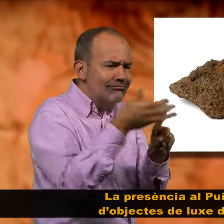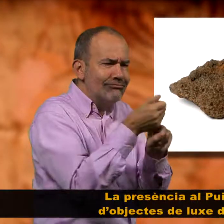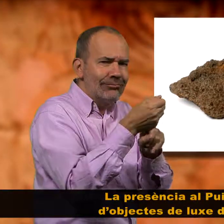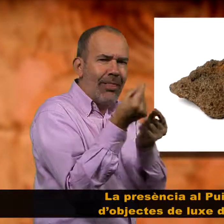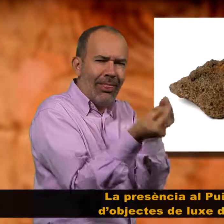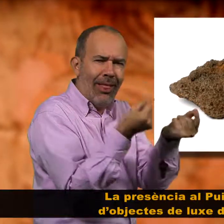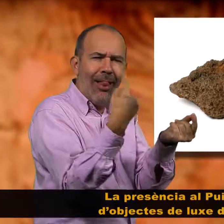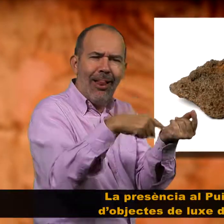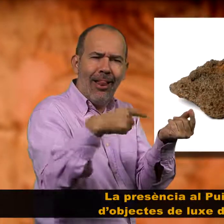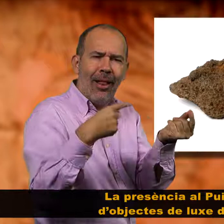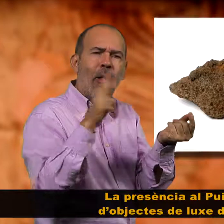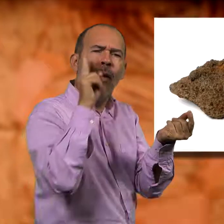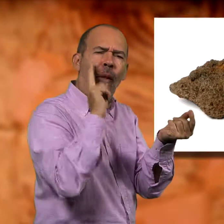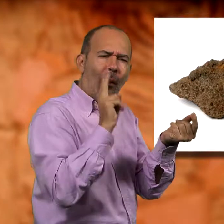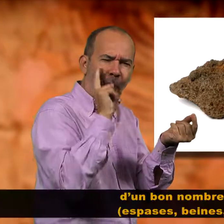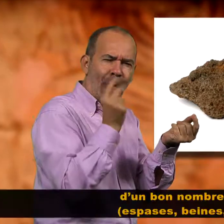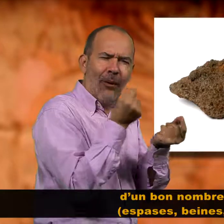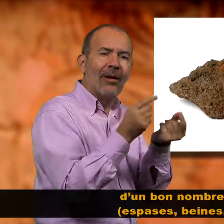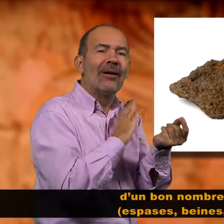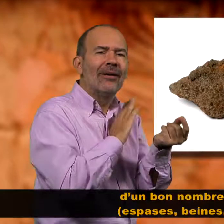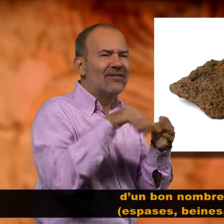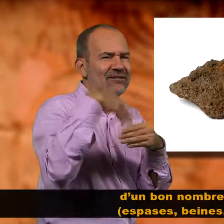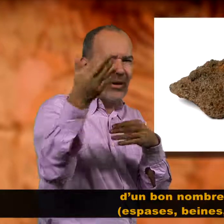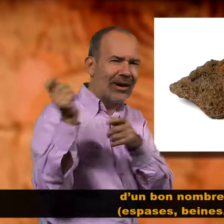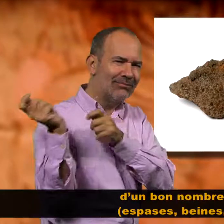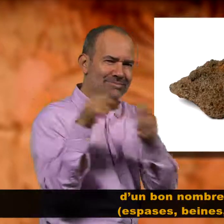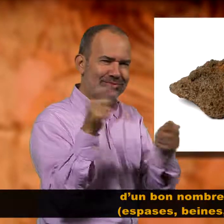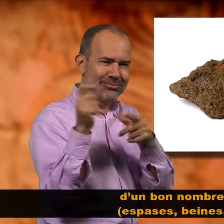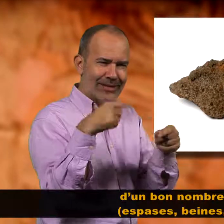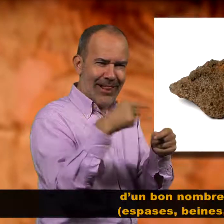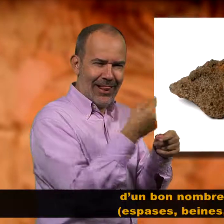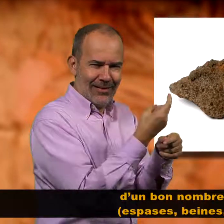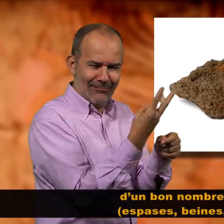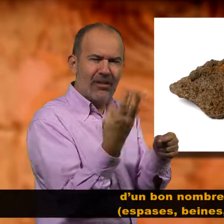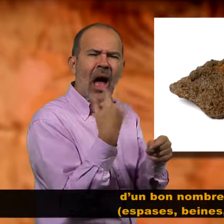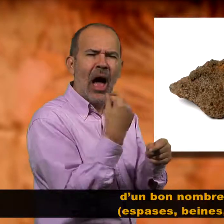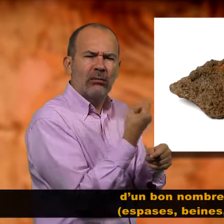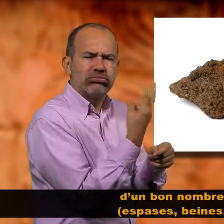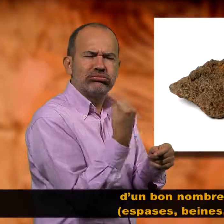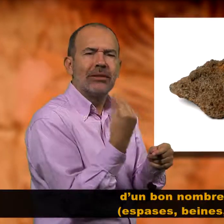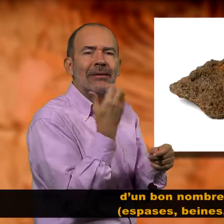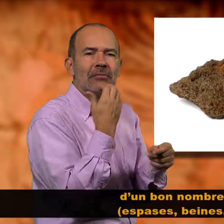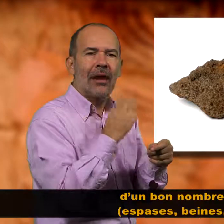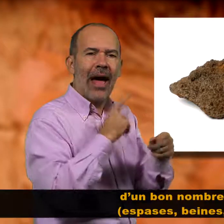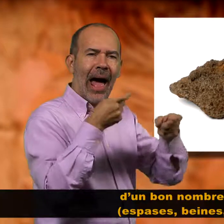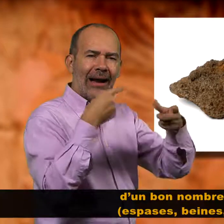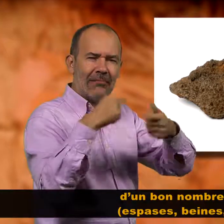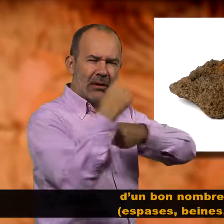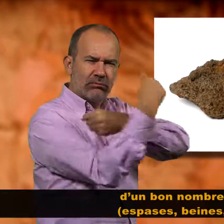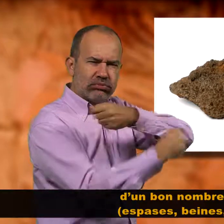La presència al Puig Castellar d'objectes de luxe d'importació d'un bon nombre d'armes, espases, beines,